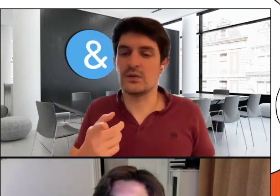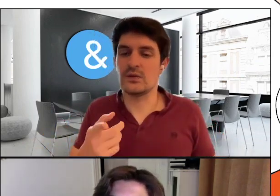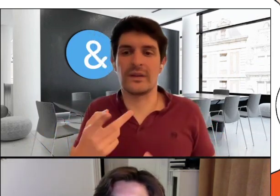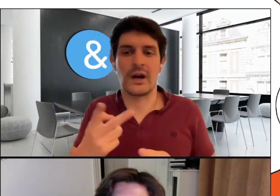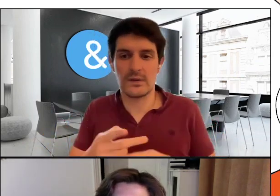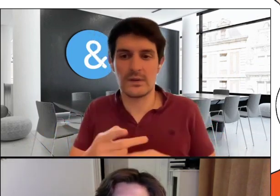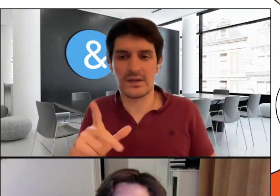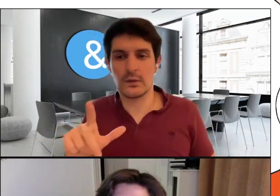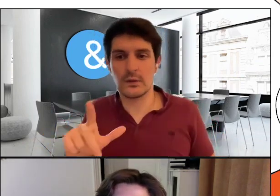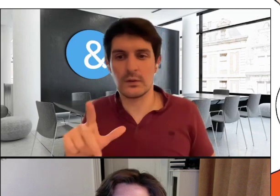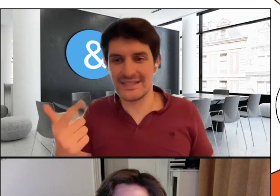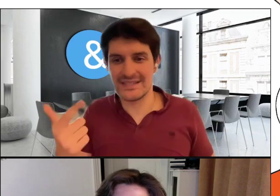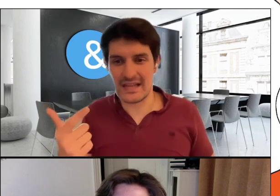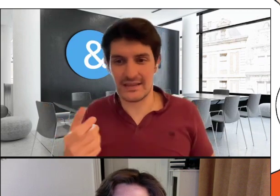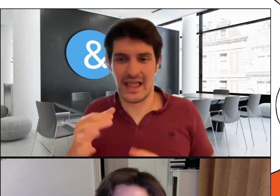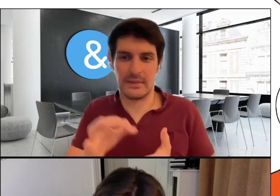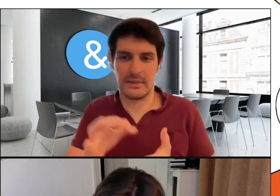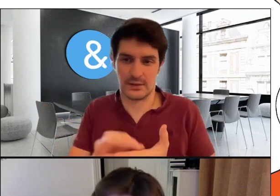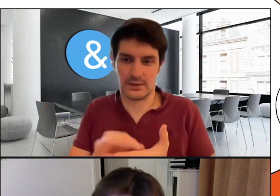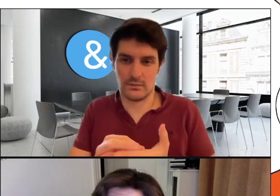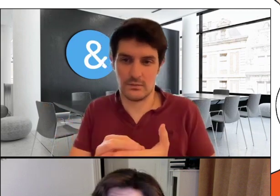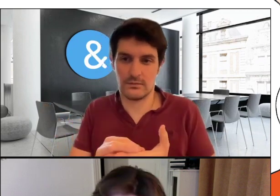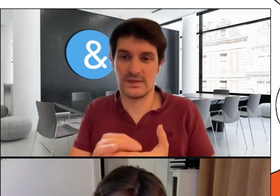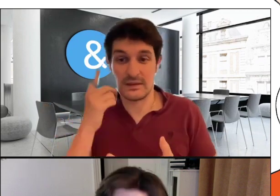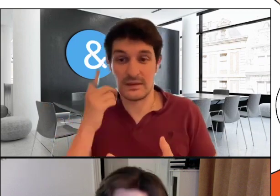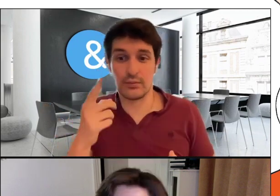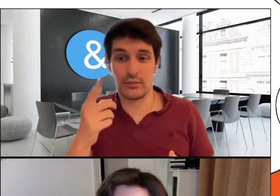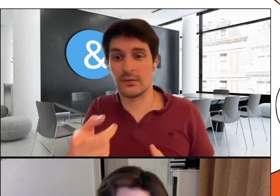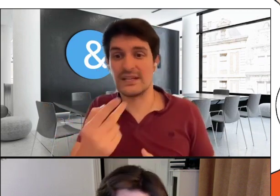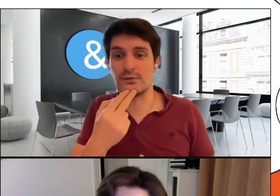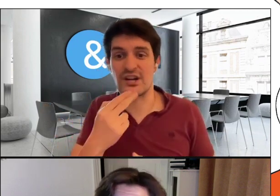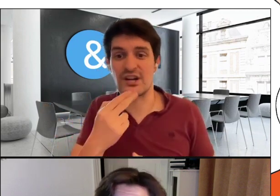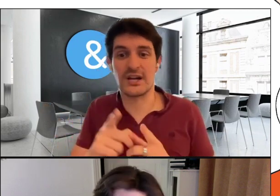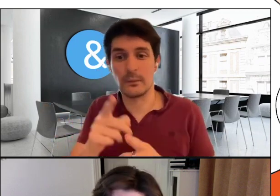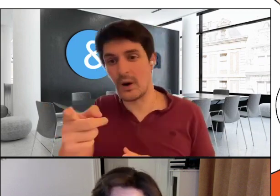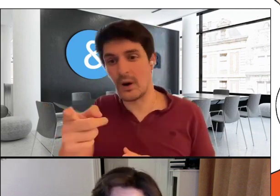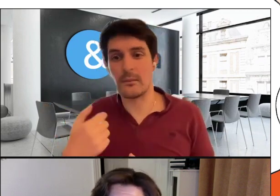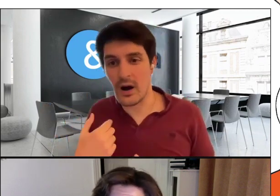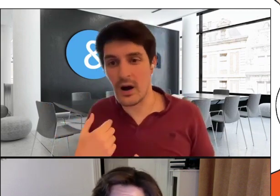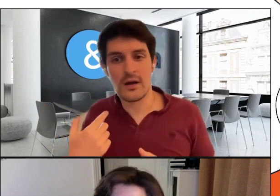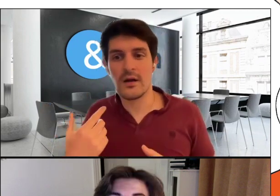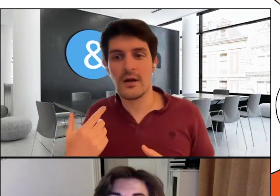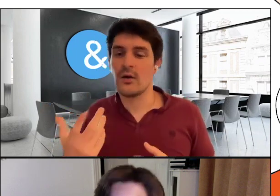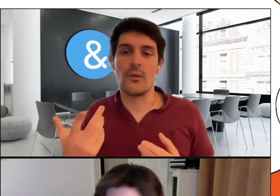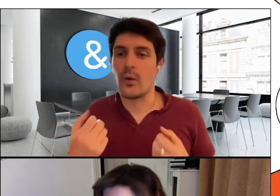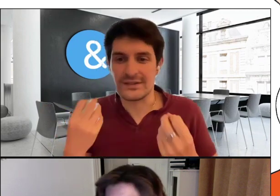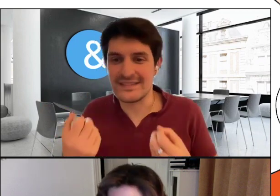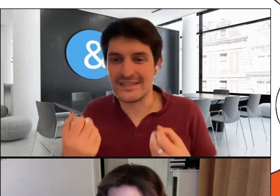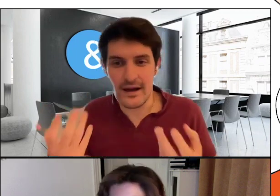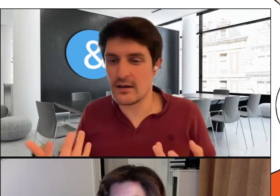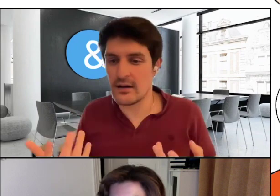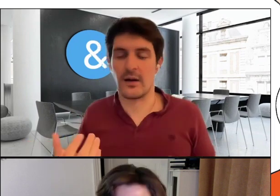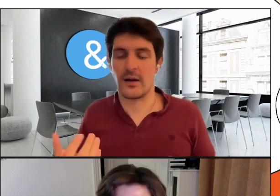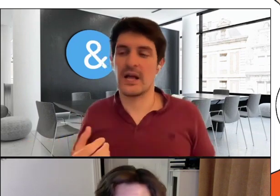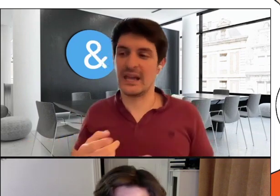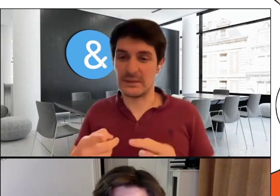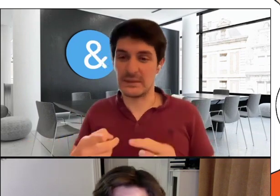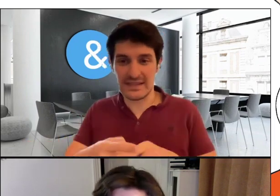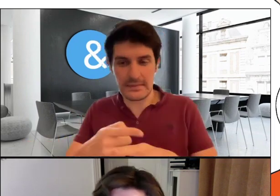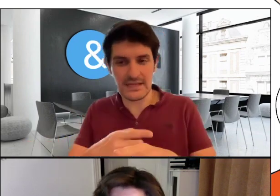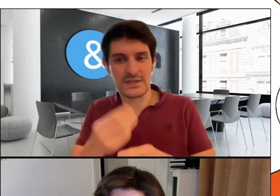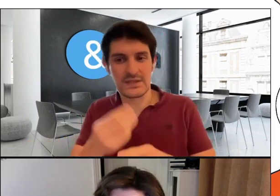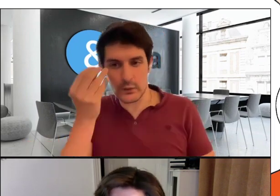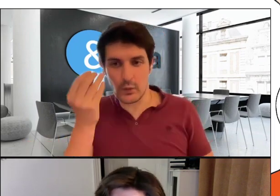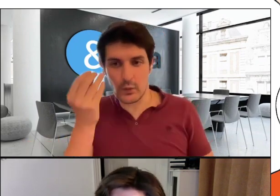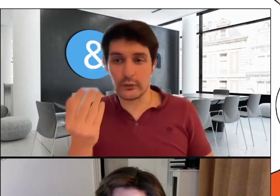on a commencé en 2017 l'application. C'était pour les usagers comme toi et moi, ou au quotidien. Voilà. Et petit à petit, on